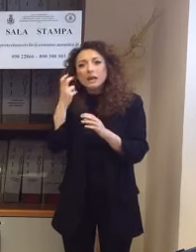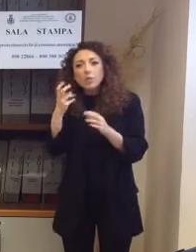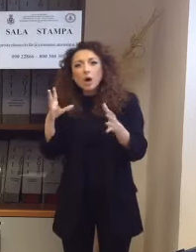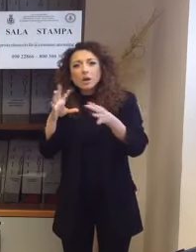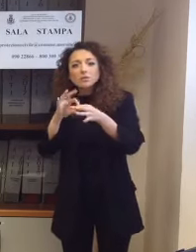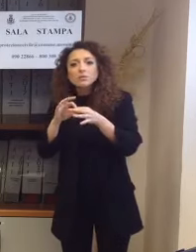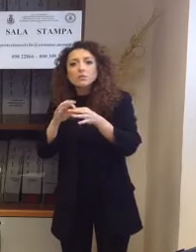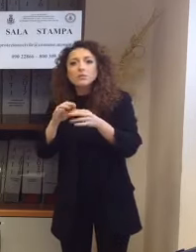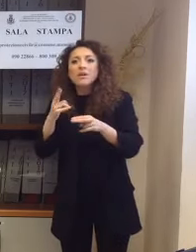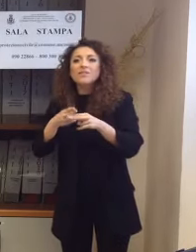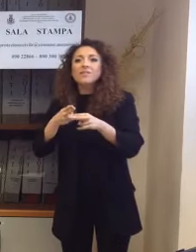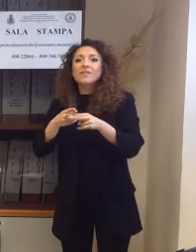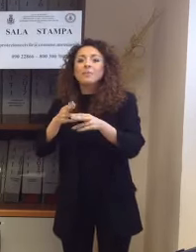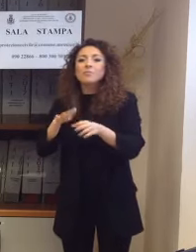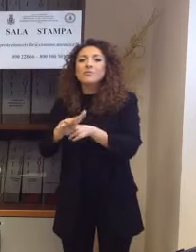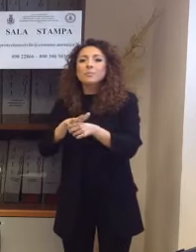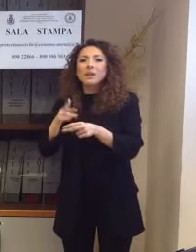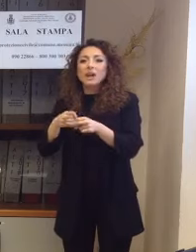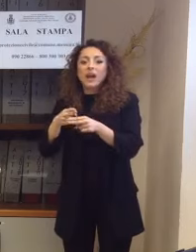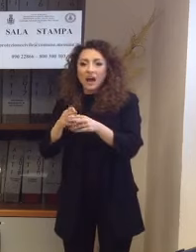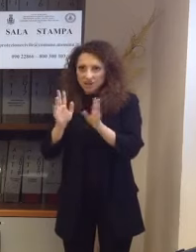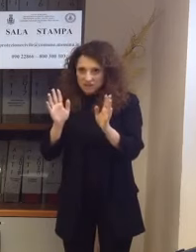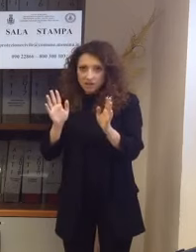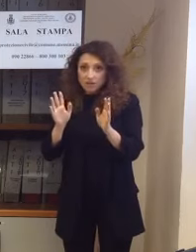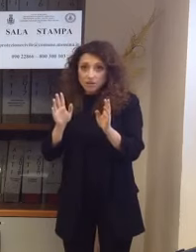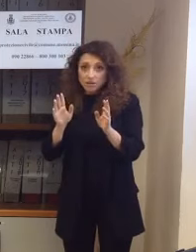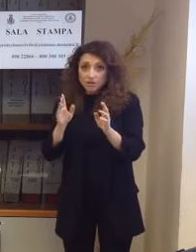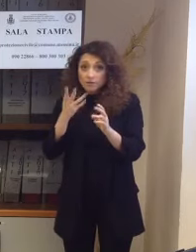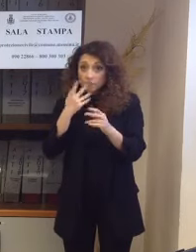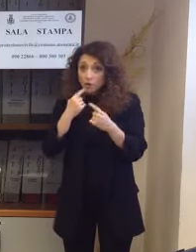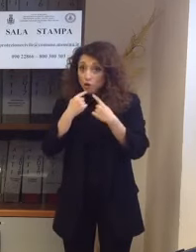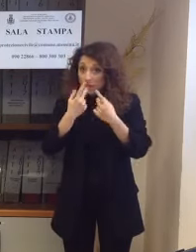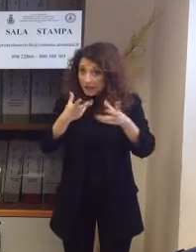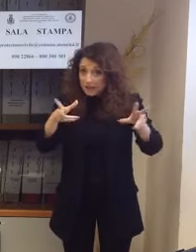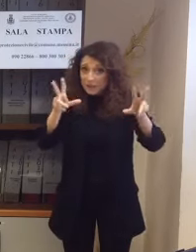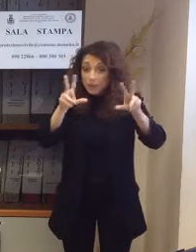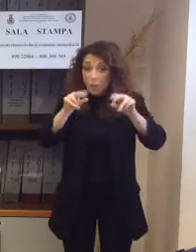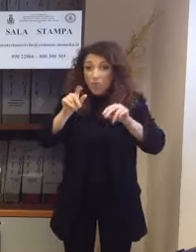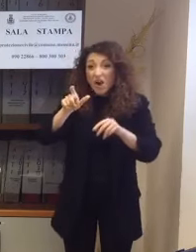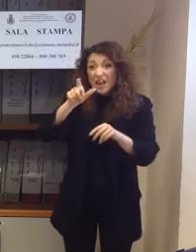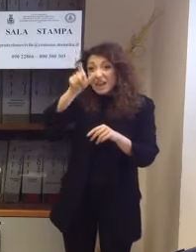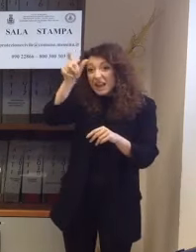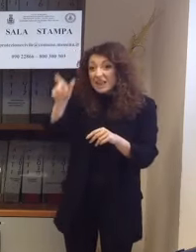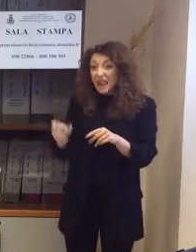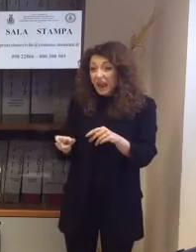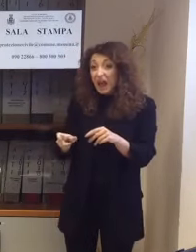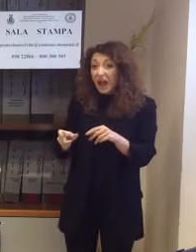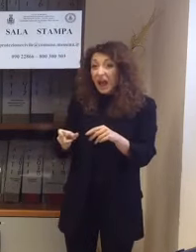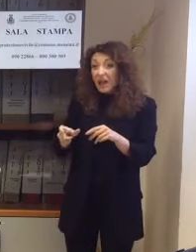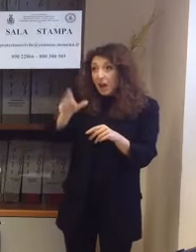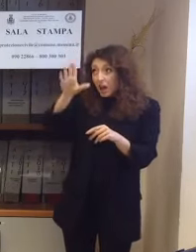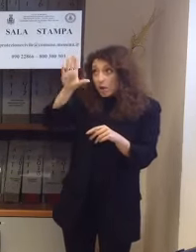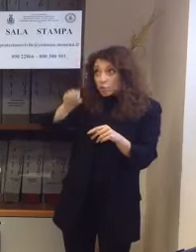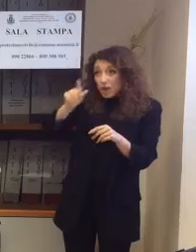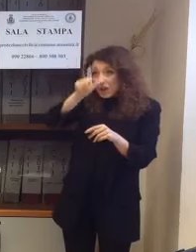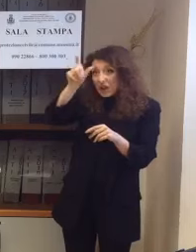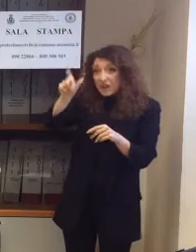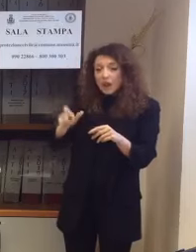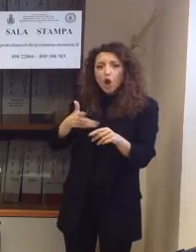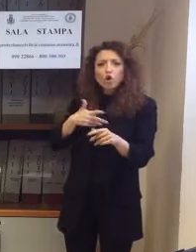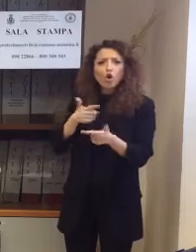vi sottolineo, non esiste in tutta Italia un sistema con